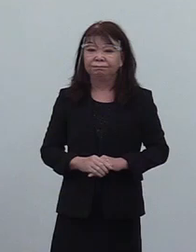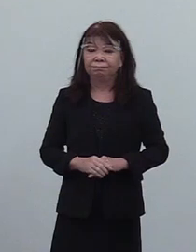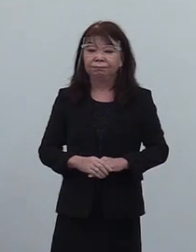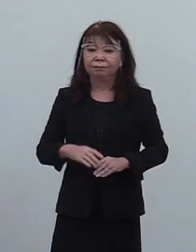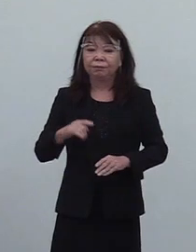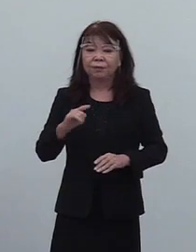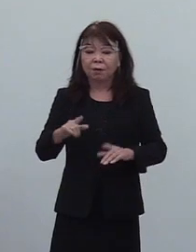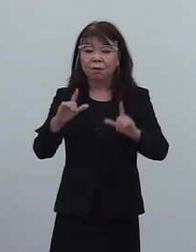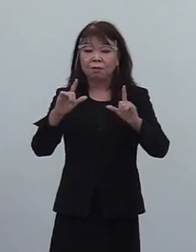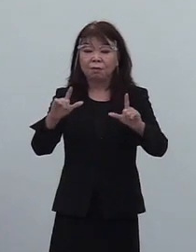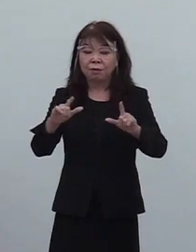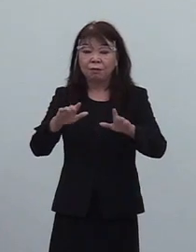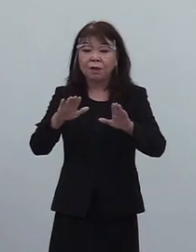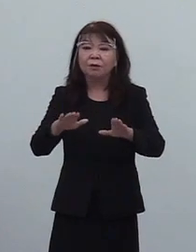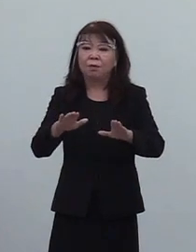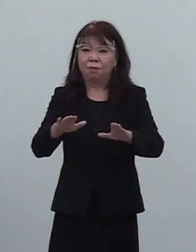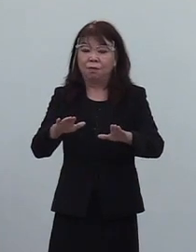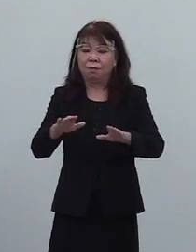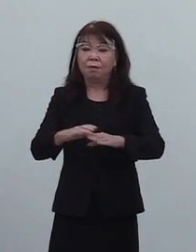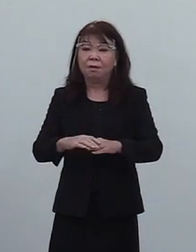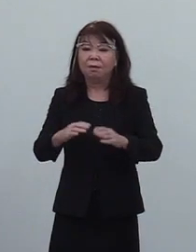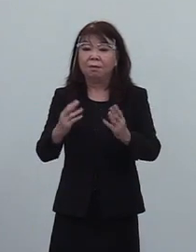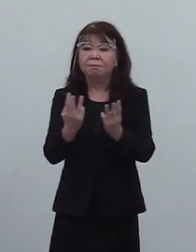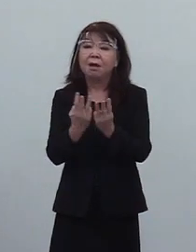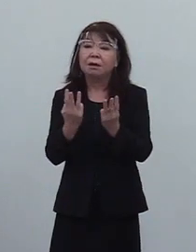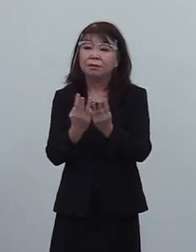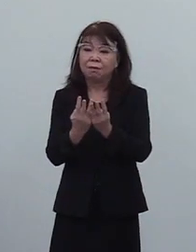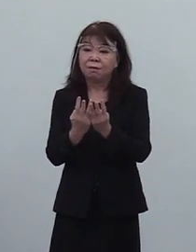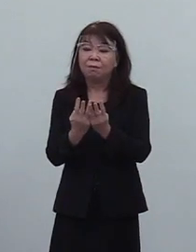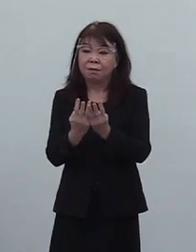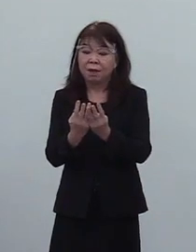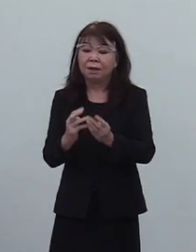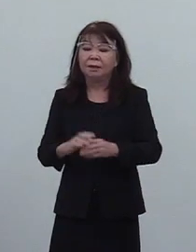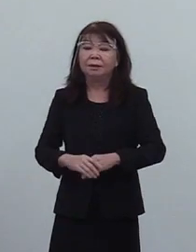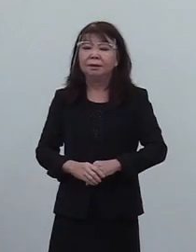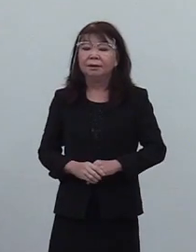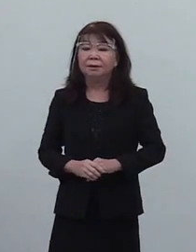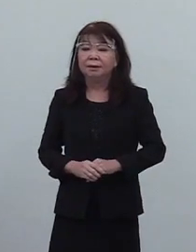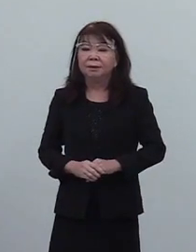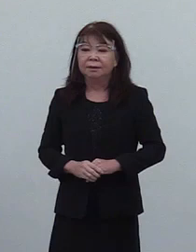日させていただきますので、番号でございますが、